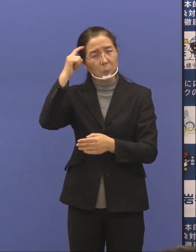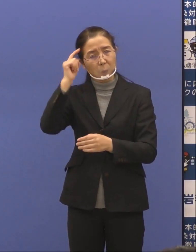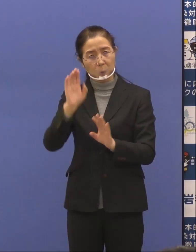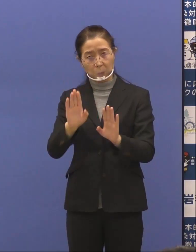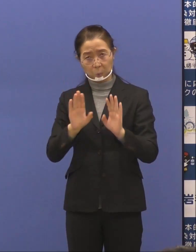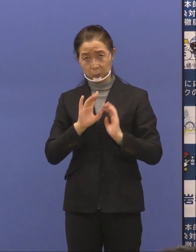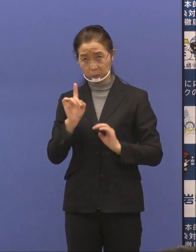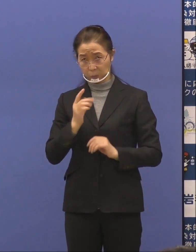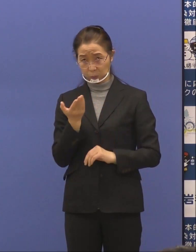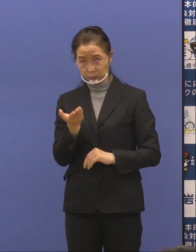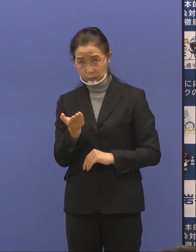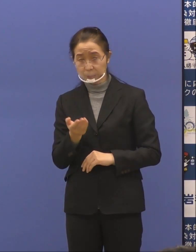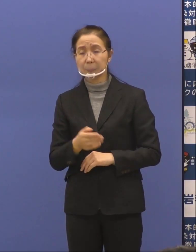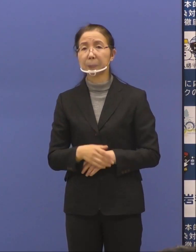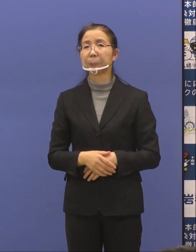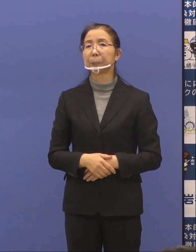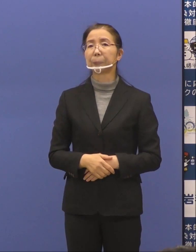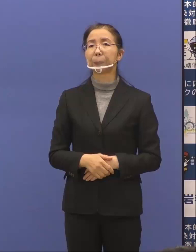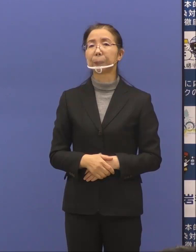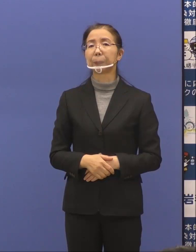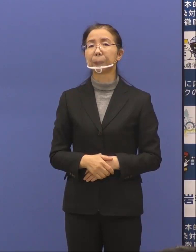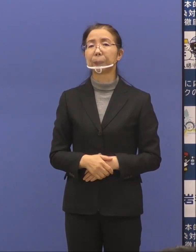止めになりましたでしょうか。